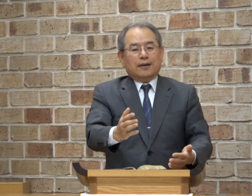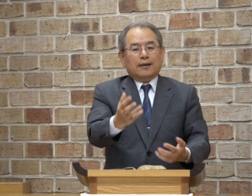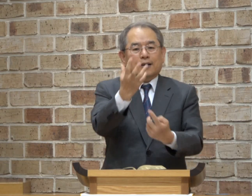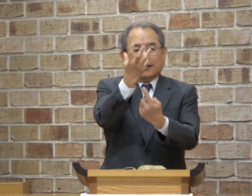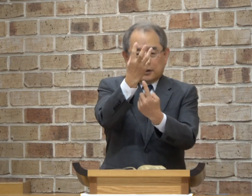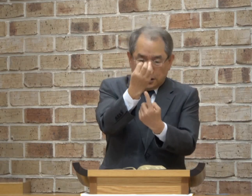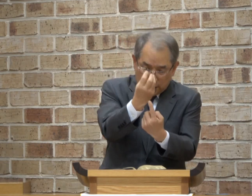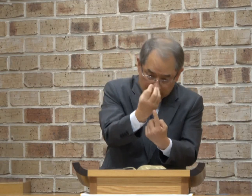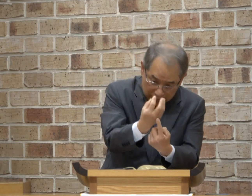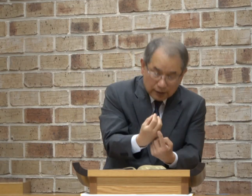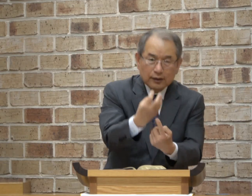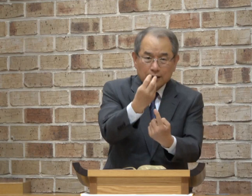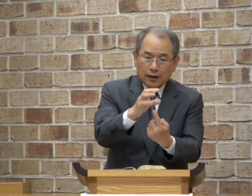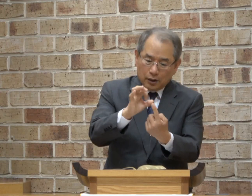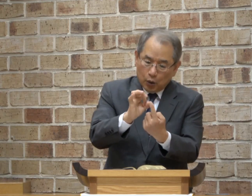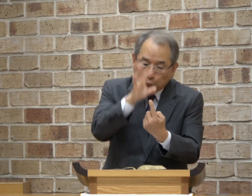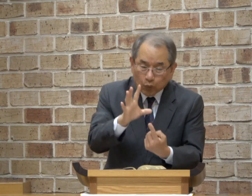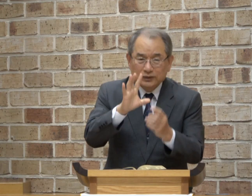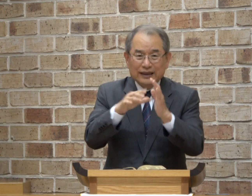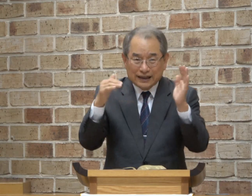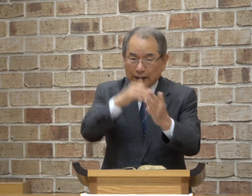성령을 소멸시키며 살지 마십시오.